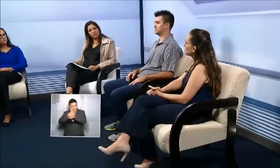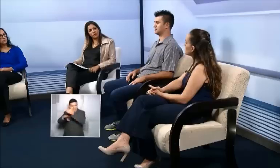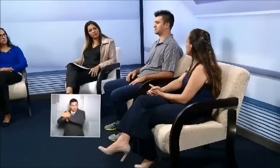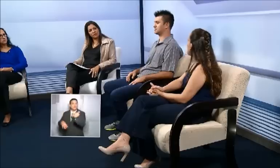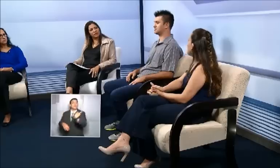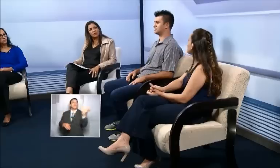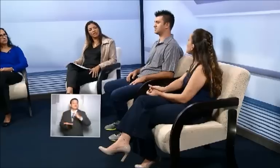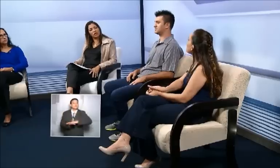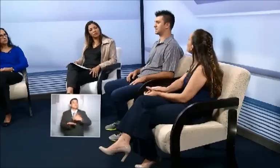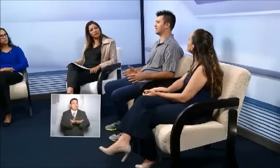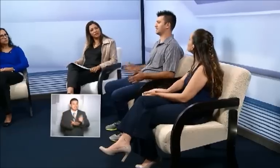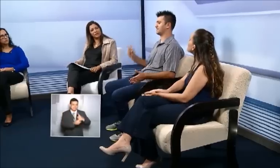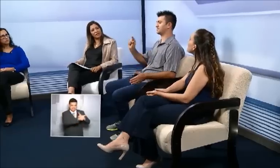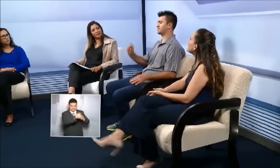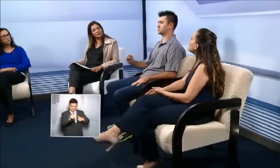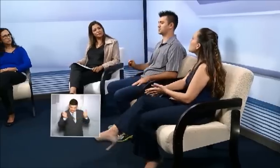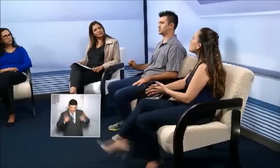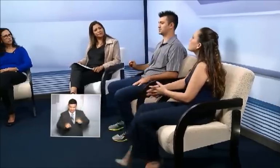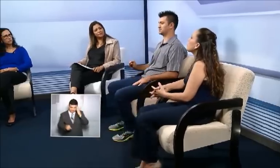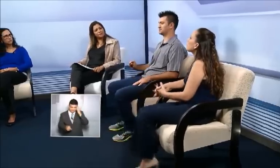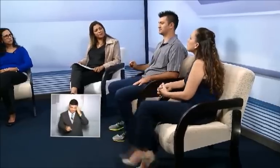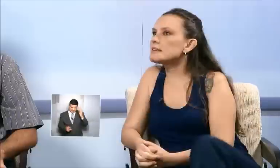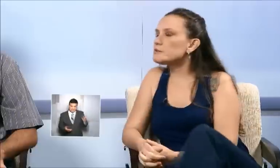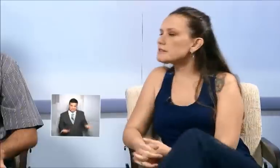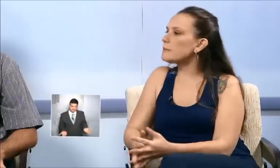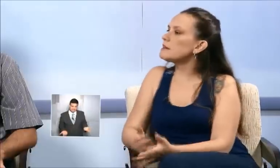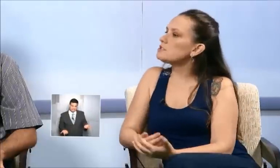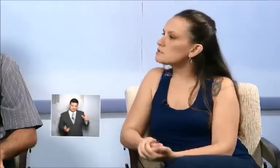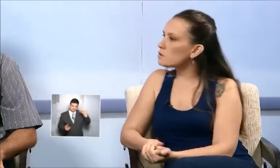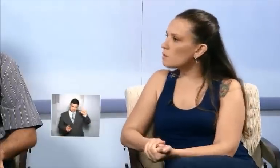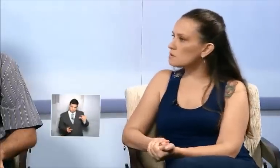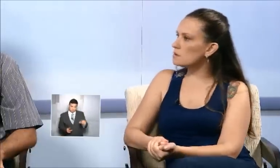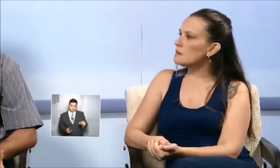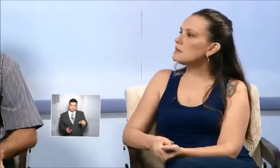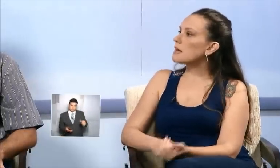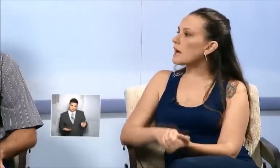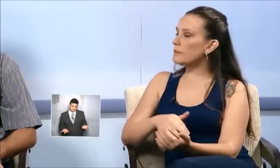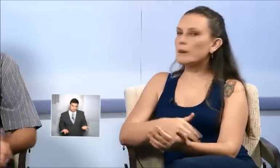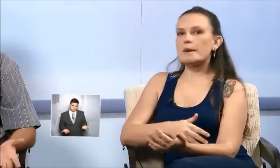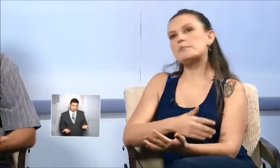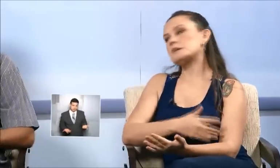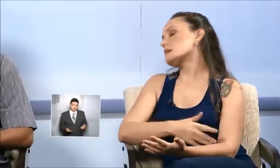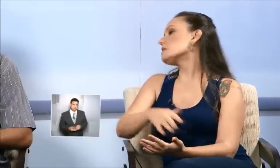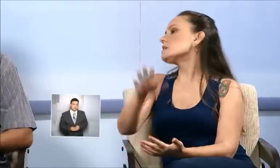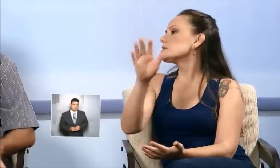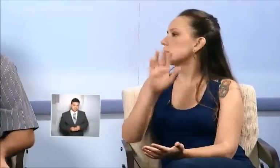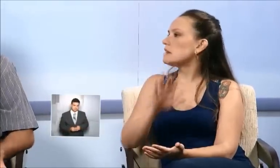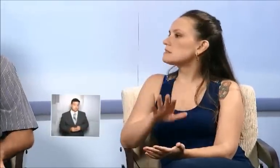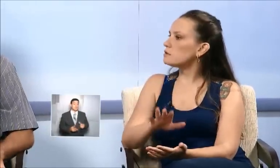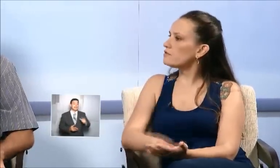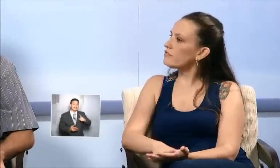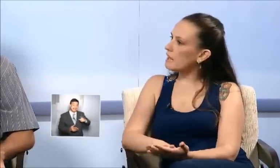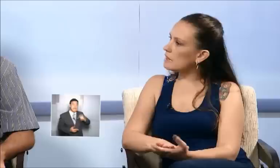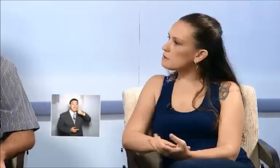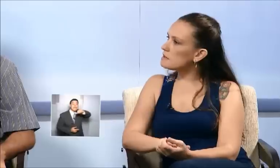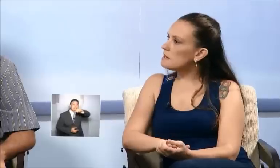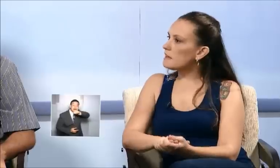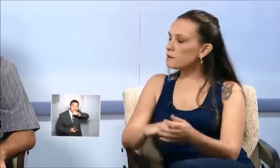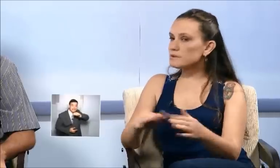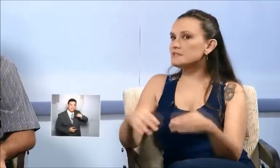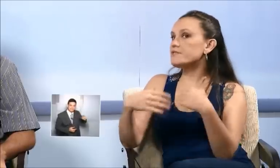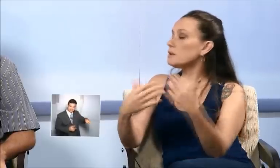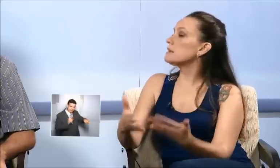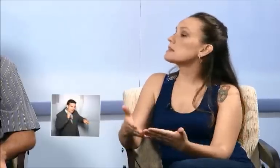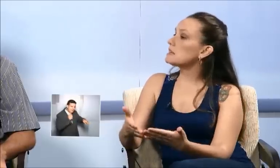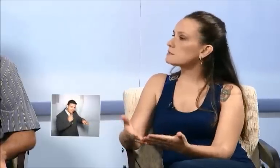de demanda? Não tenho. Não tem como levantar? Não tem. Sabe por quê? Porque tem muita mãe de surdo que acaba aprendendo a língua de sinais com o filho, e